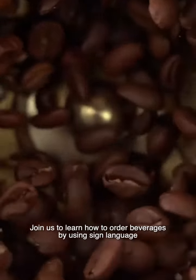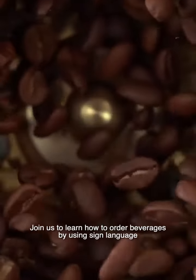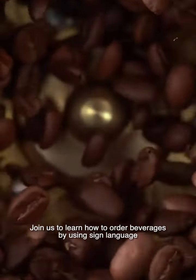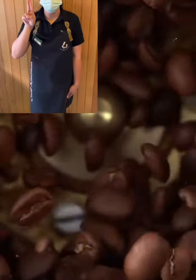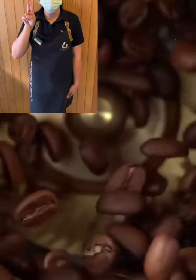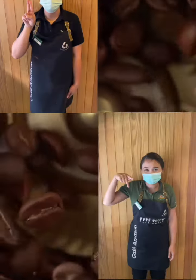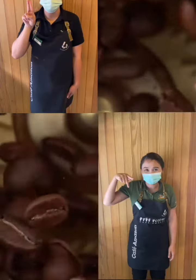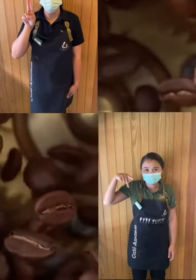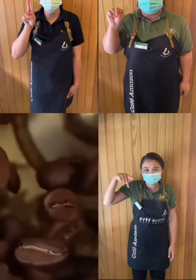กัน